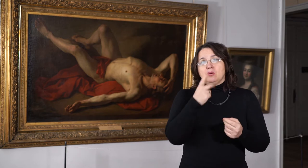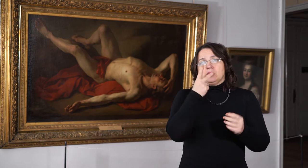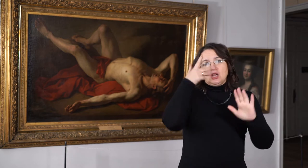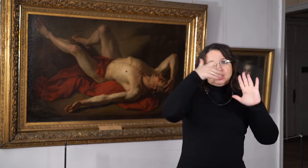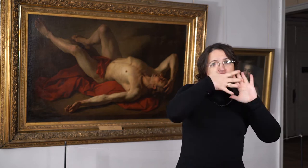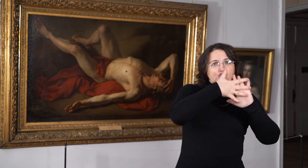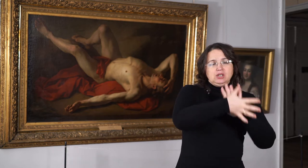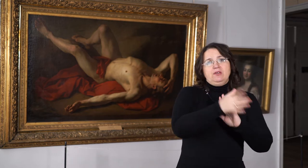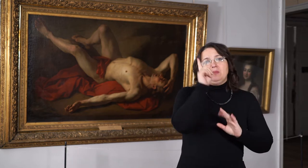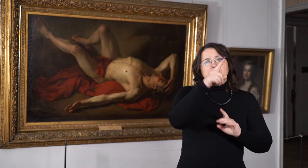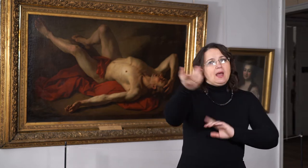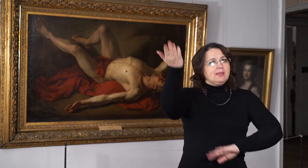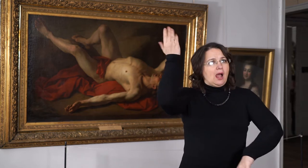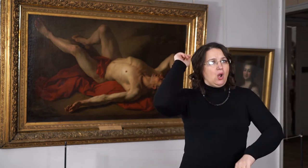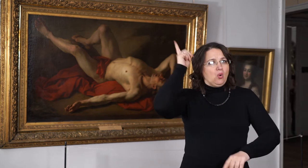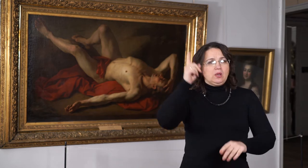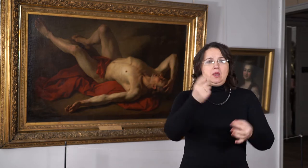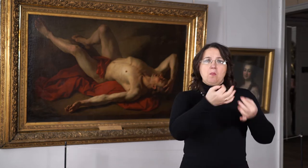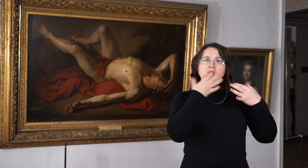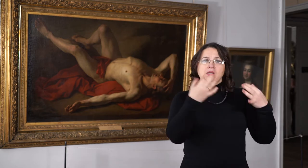те далекие послания.